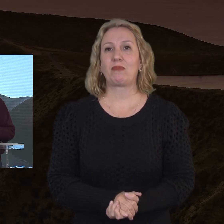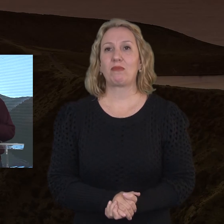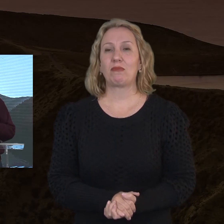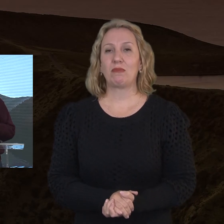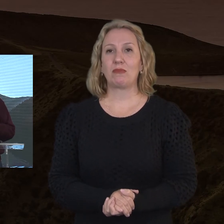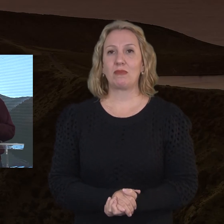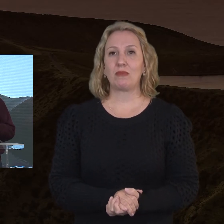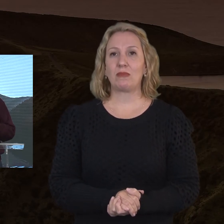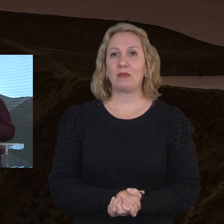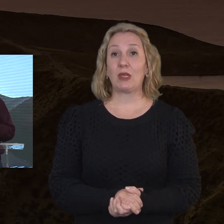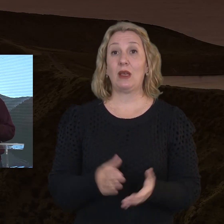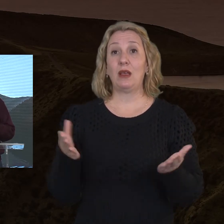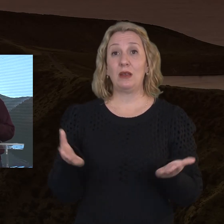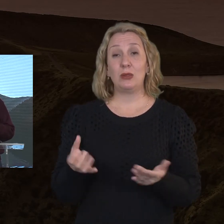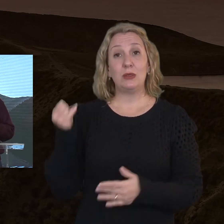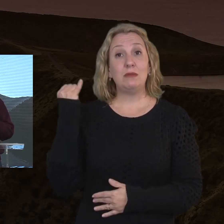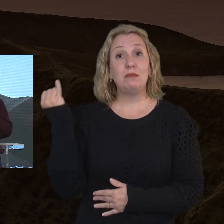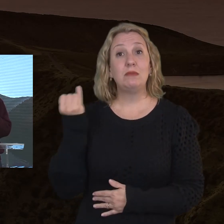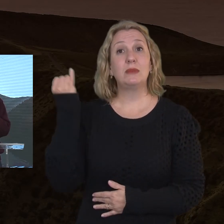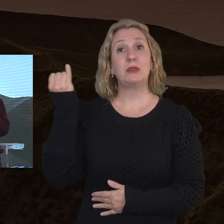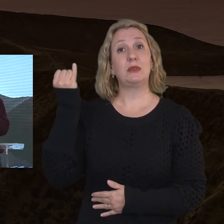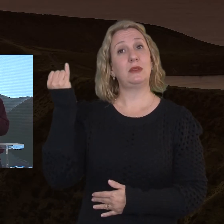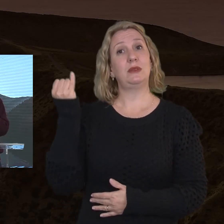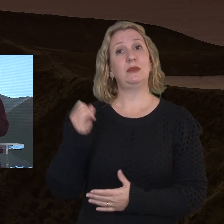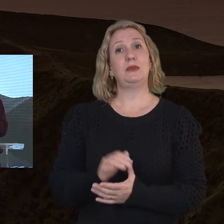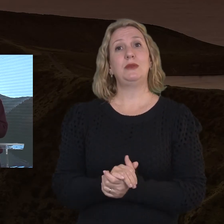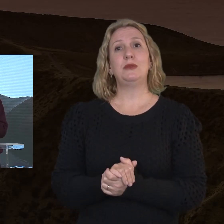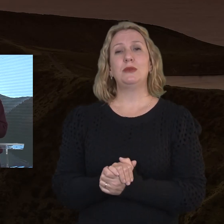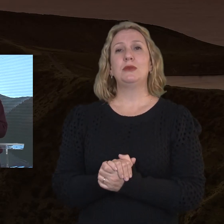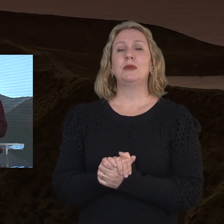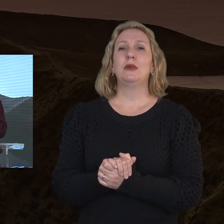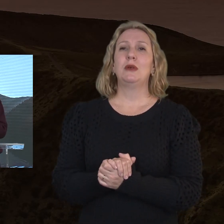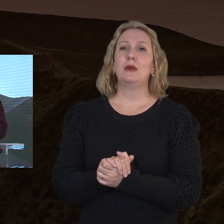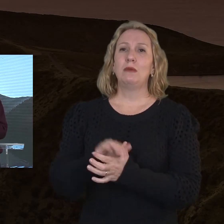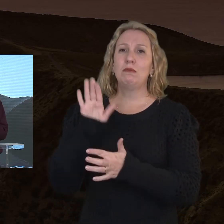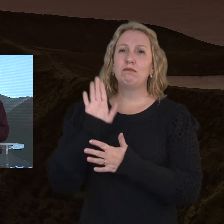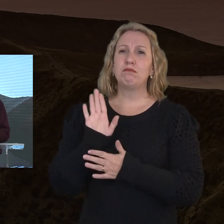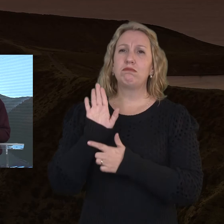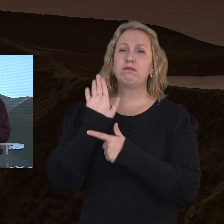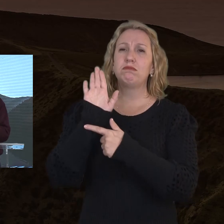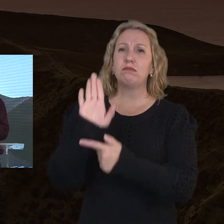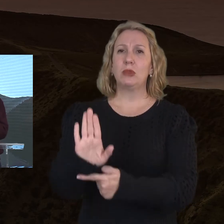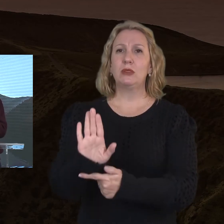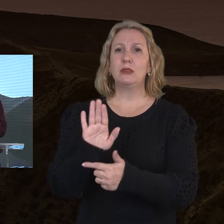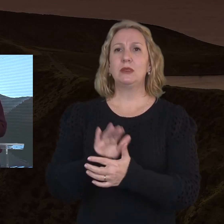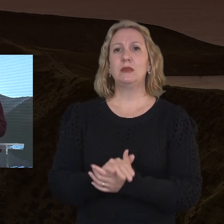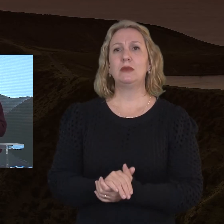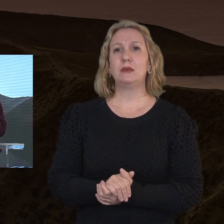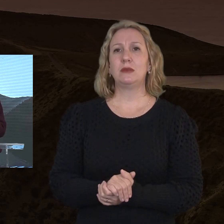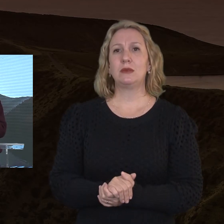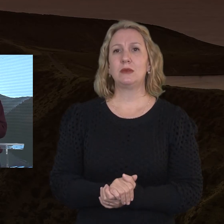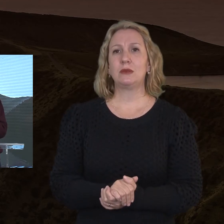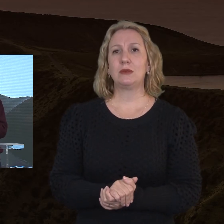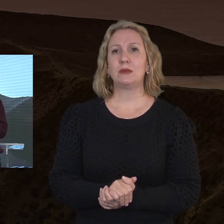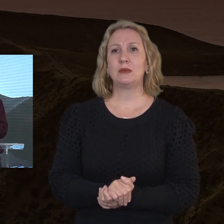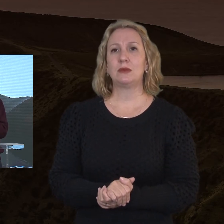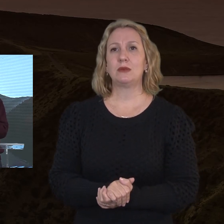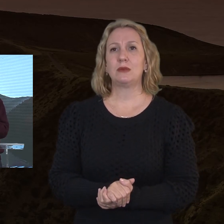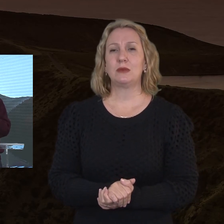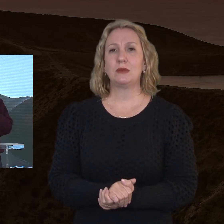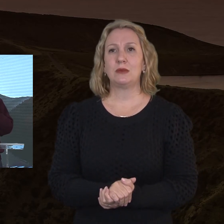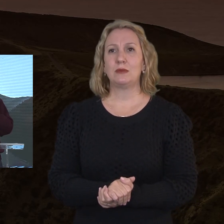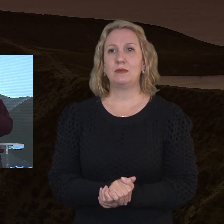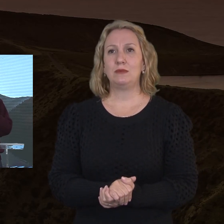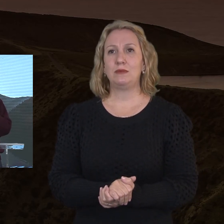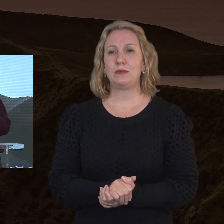agora é importante irmãos eu vou apresentar para vocês agora o tempo já está terminando mas vou apresentar para